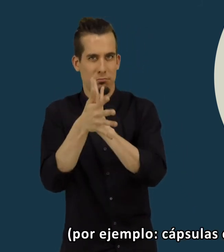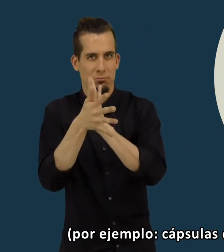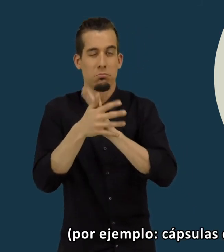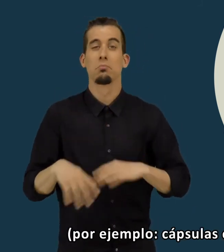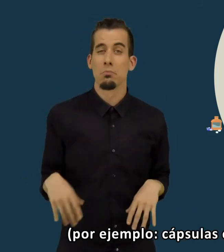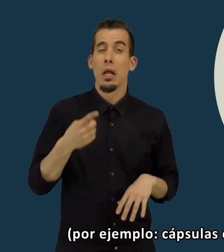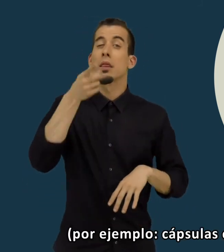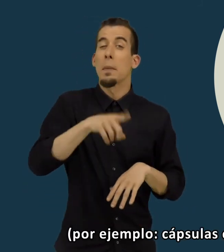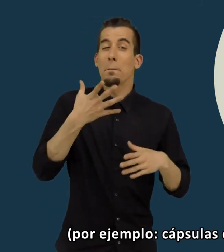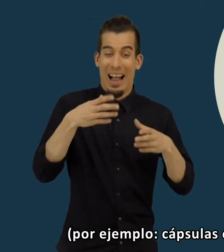o comprimidos,